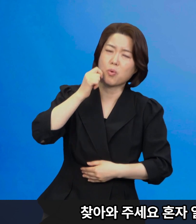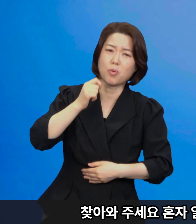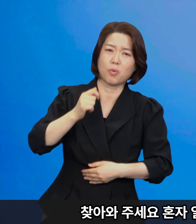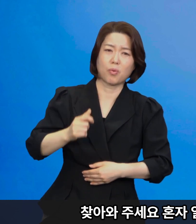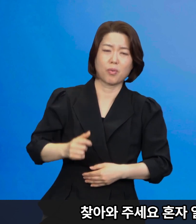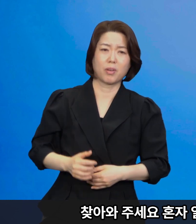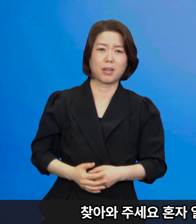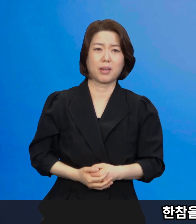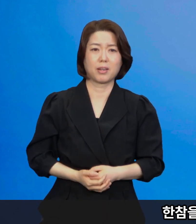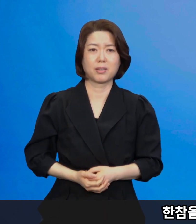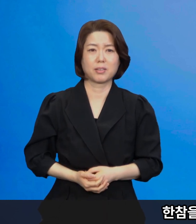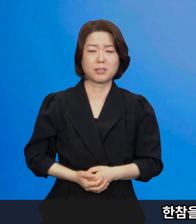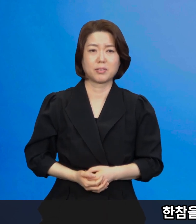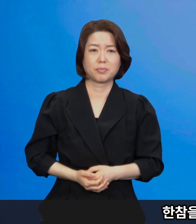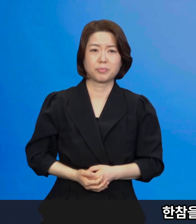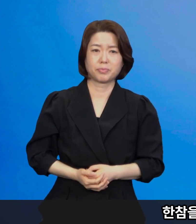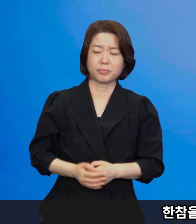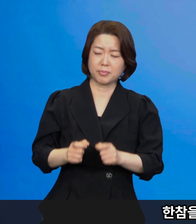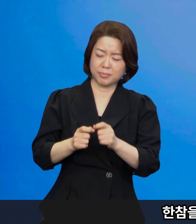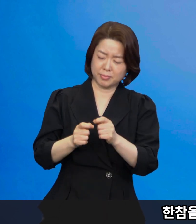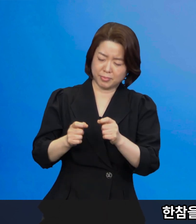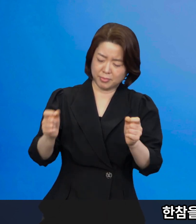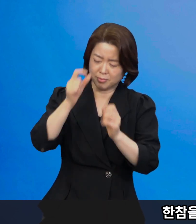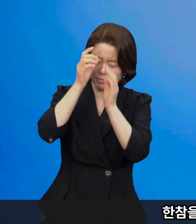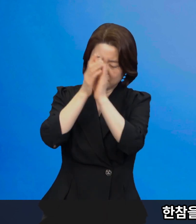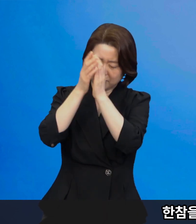못합니다. 한참을 기도하는데